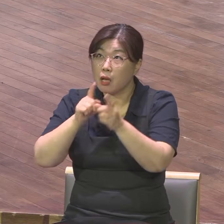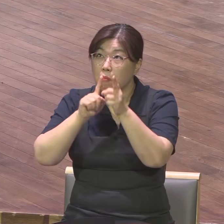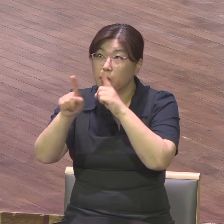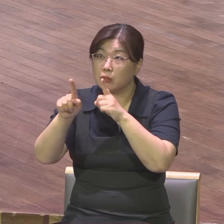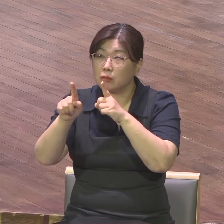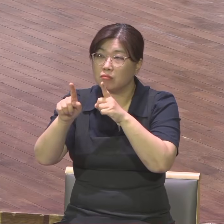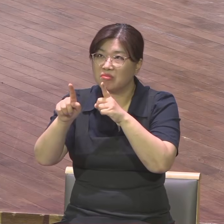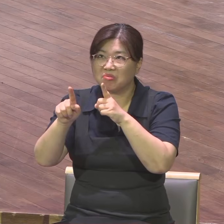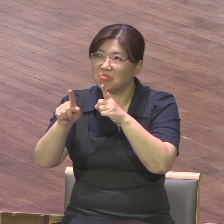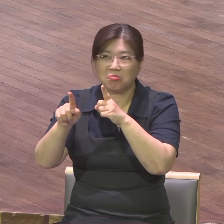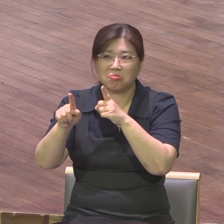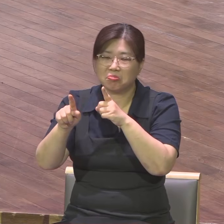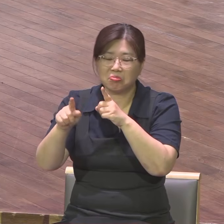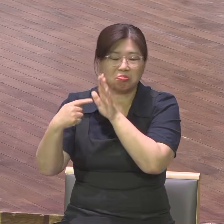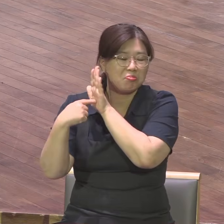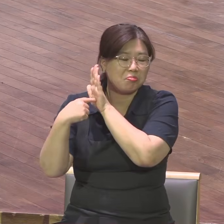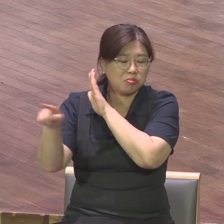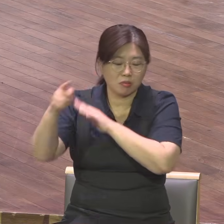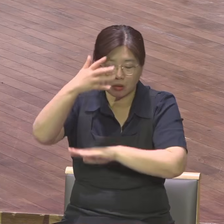황폐한 삶을 살게 돼요.